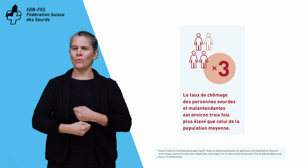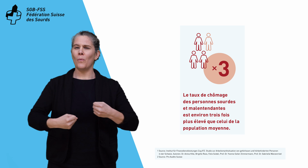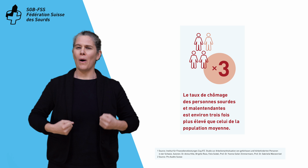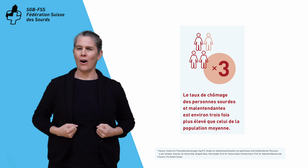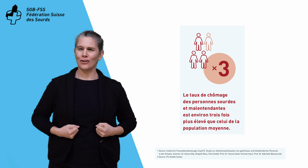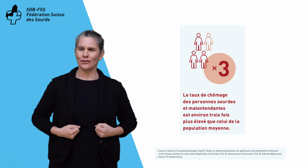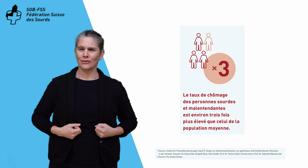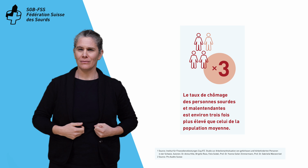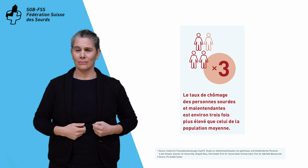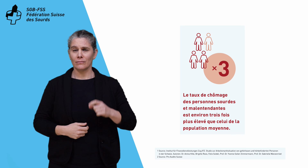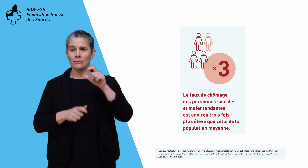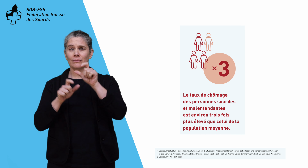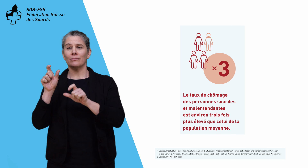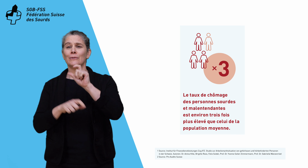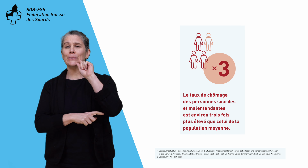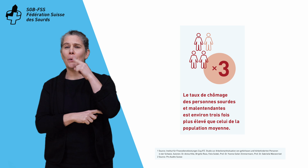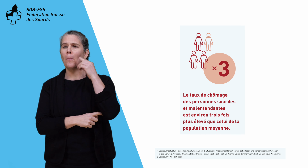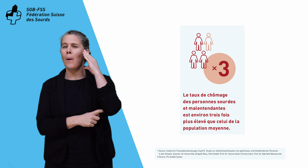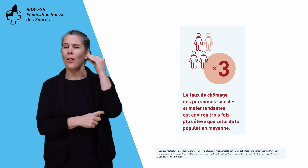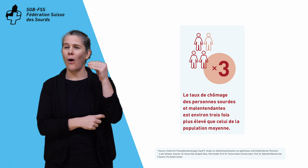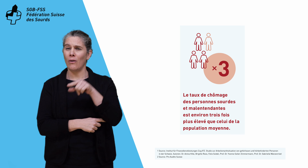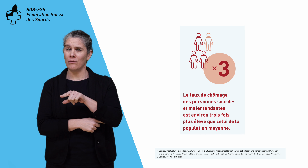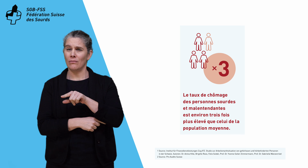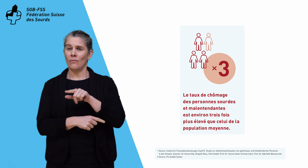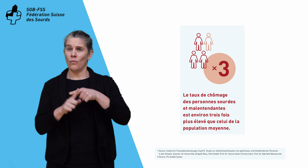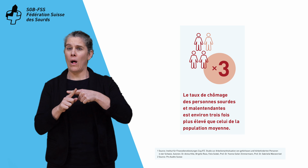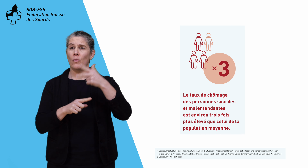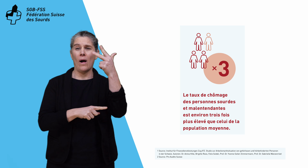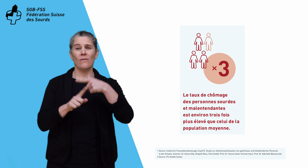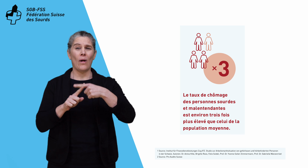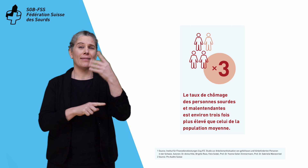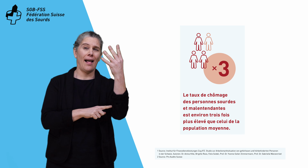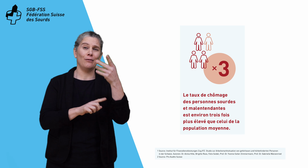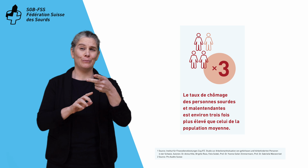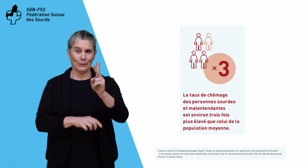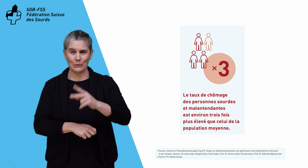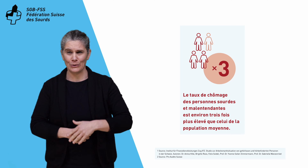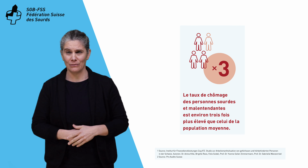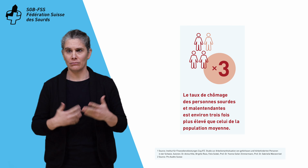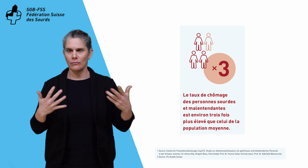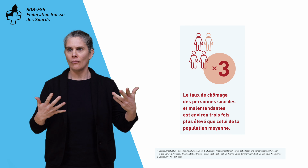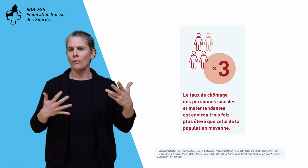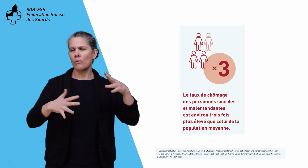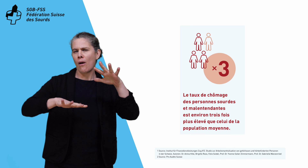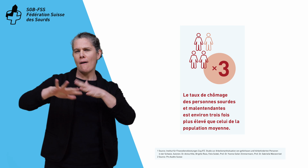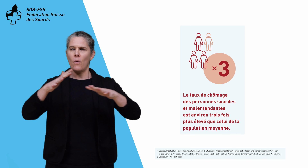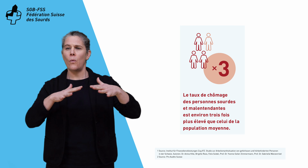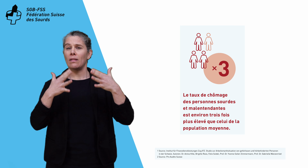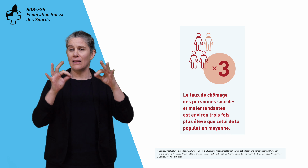le taux de chômage des personnes sourdes et malentendantes est toutefois 3 à 4 fois plus élevé, soit